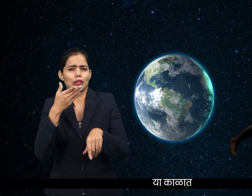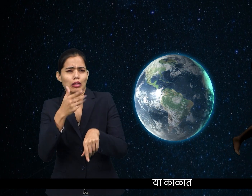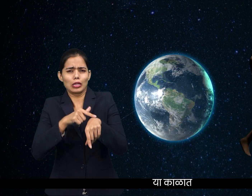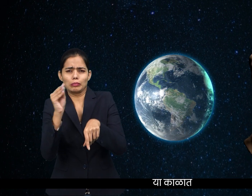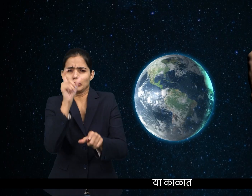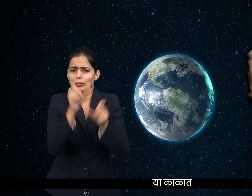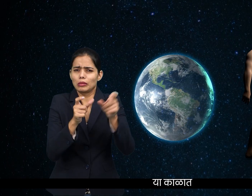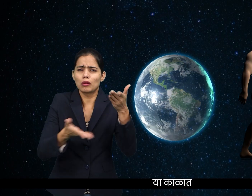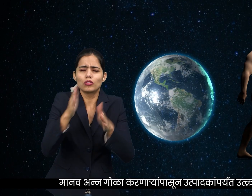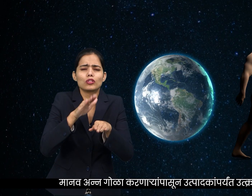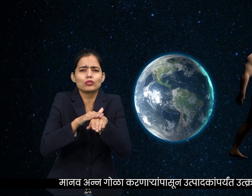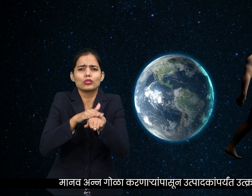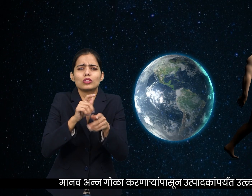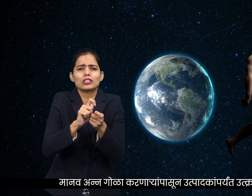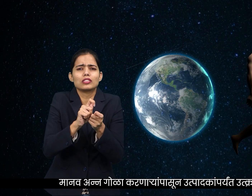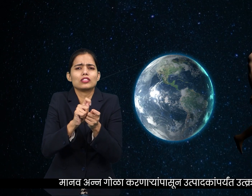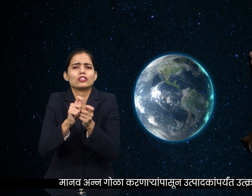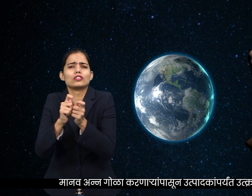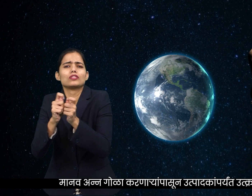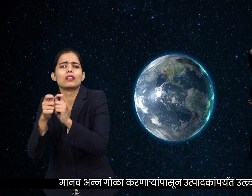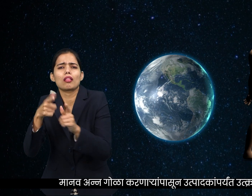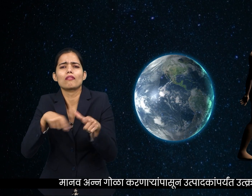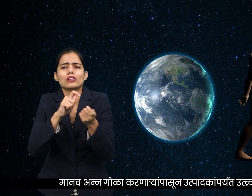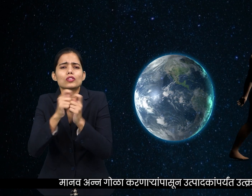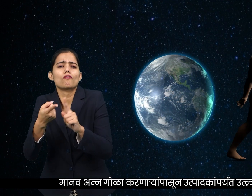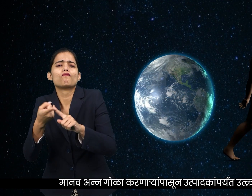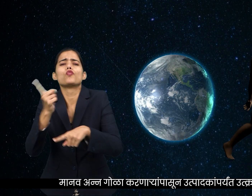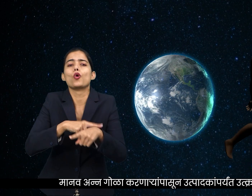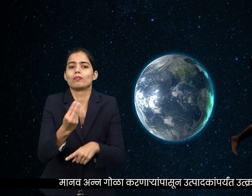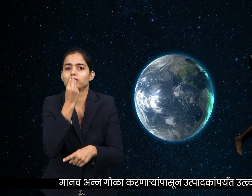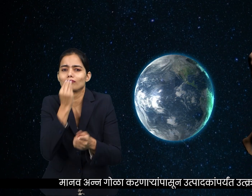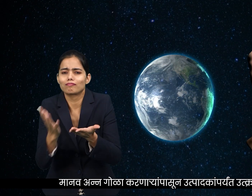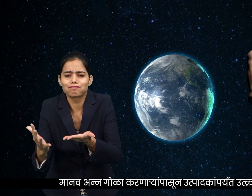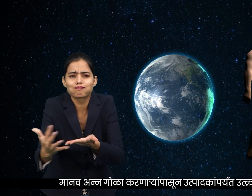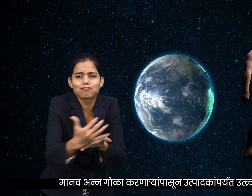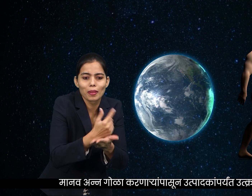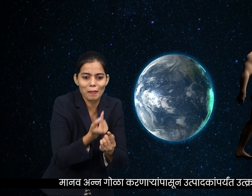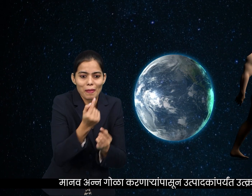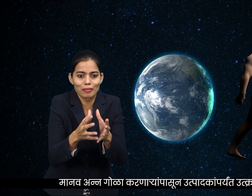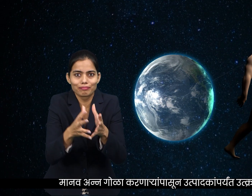या काळात मानव अन्न गोळा करणाऱ्यांपासून उत्पादकांपर्यंत उत्क्रांत झाला.